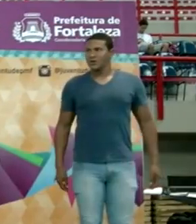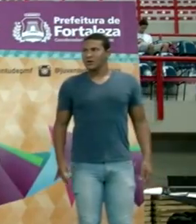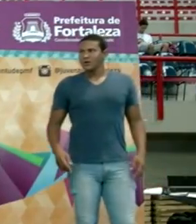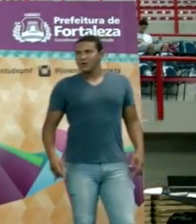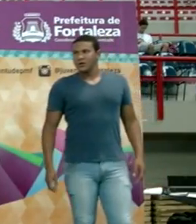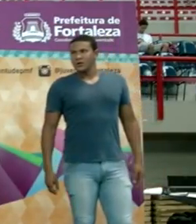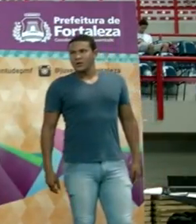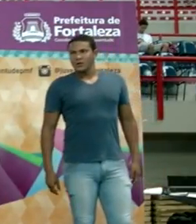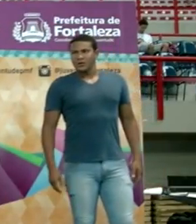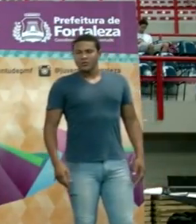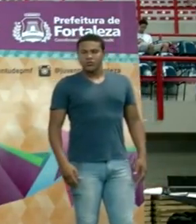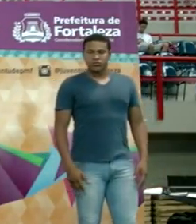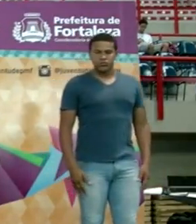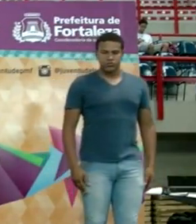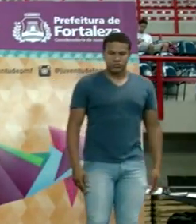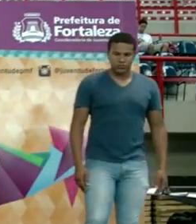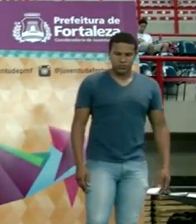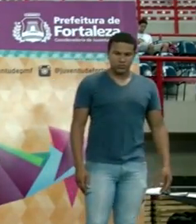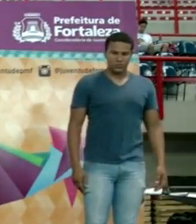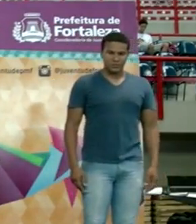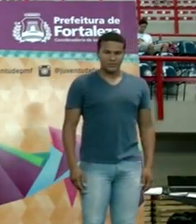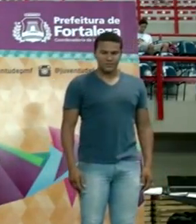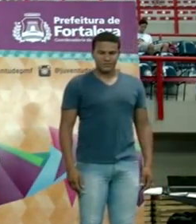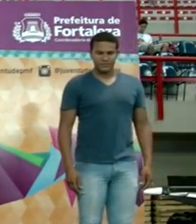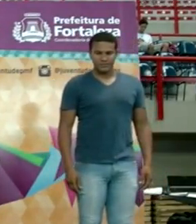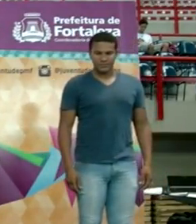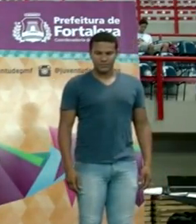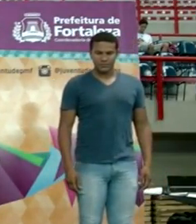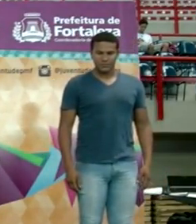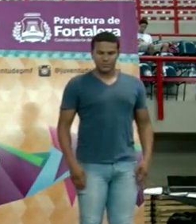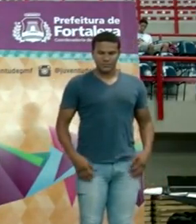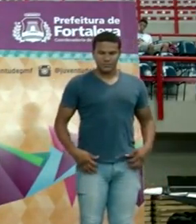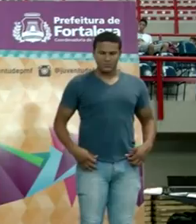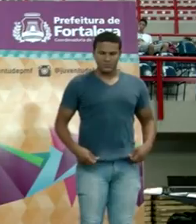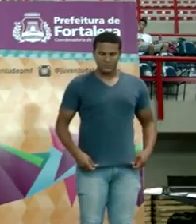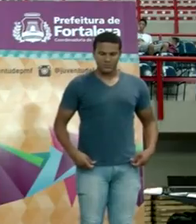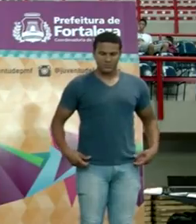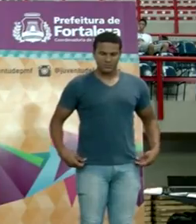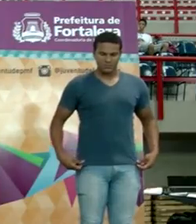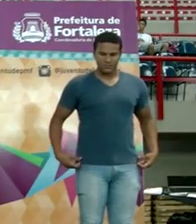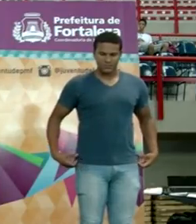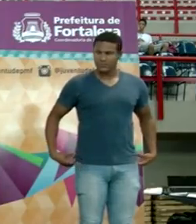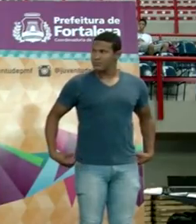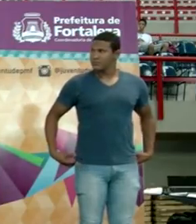Nessa daqui, o gabarito é letra A. Letra A.